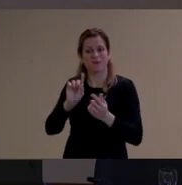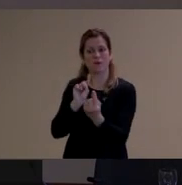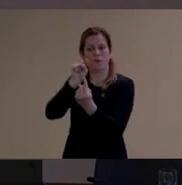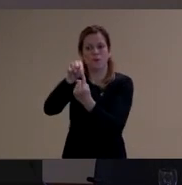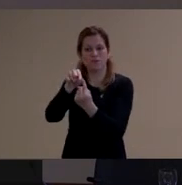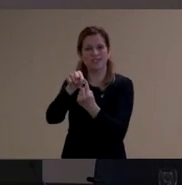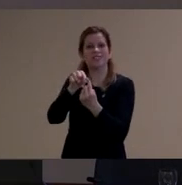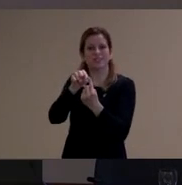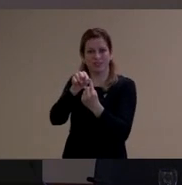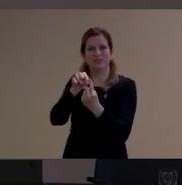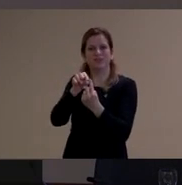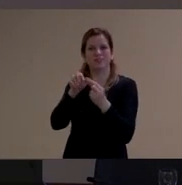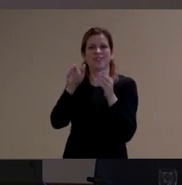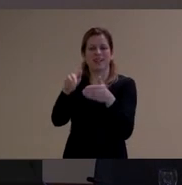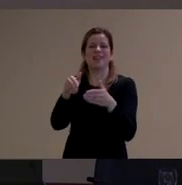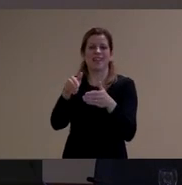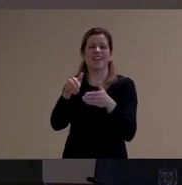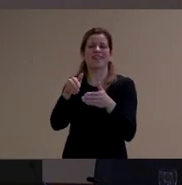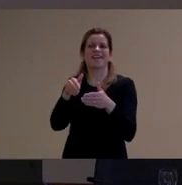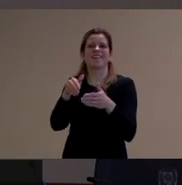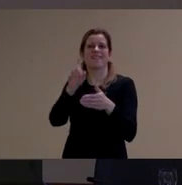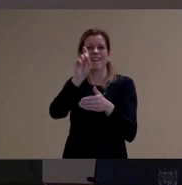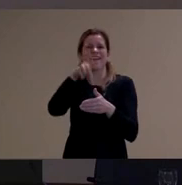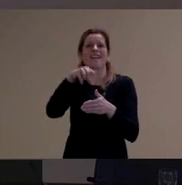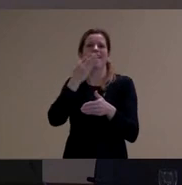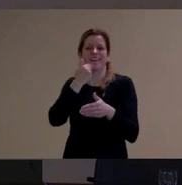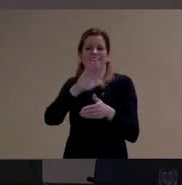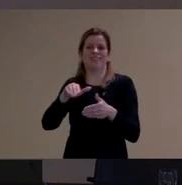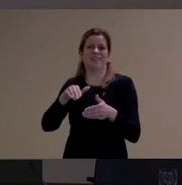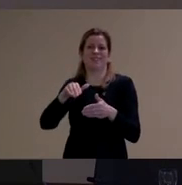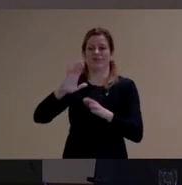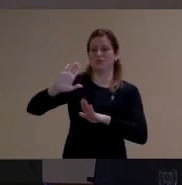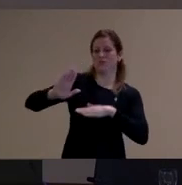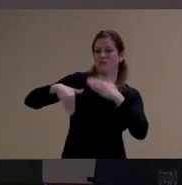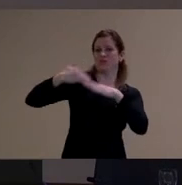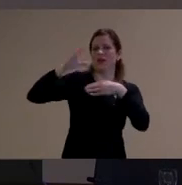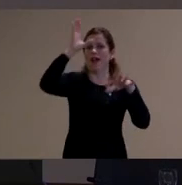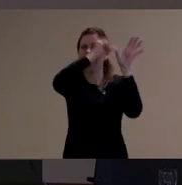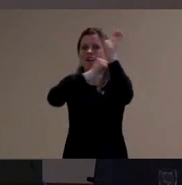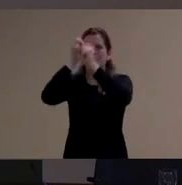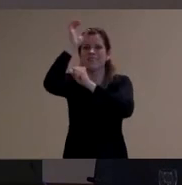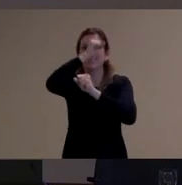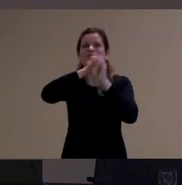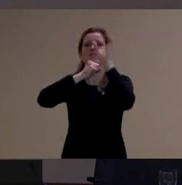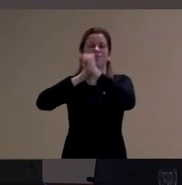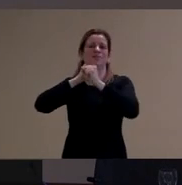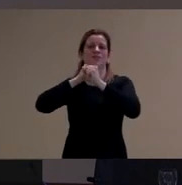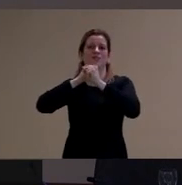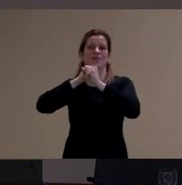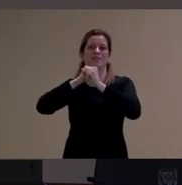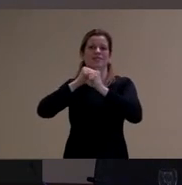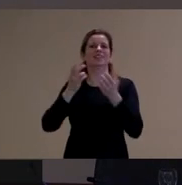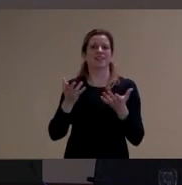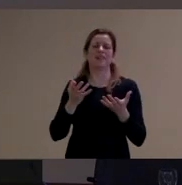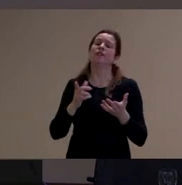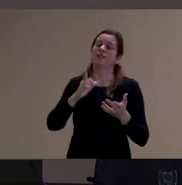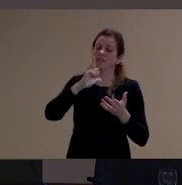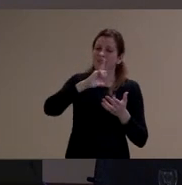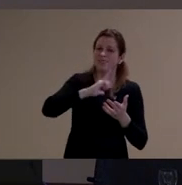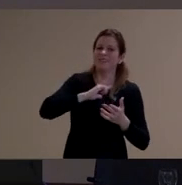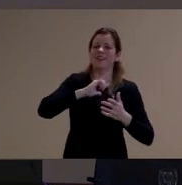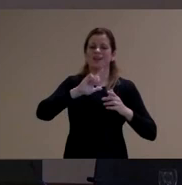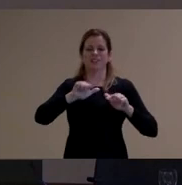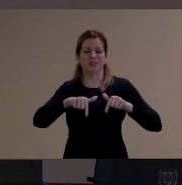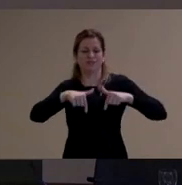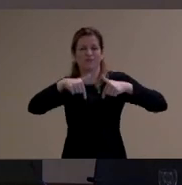para a determinada aprendizagem e não nas relações e ações educativas pedagógicas né que